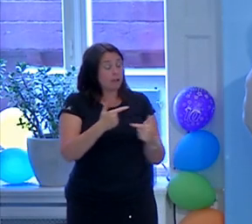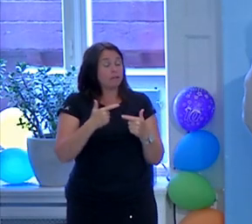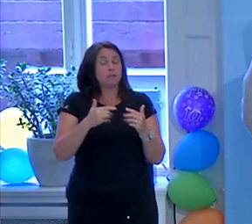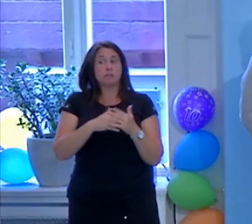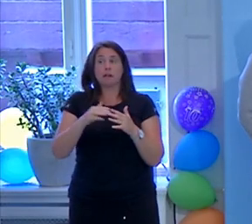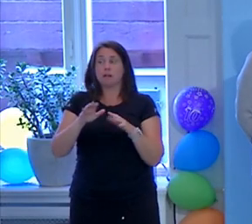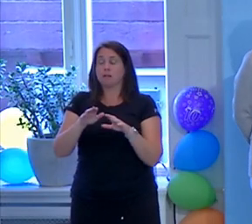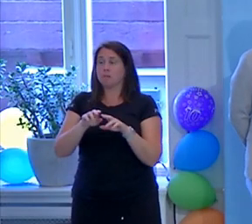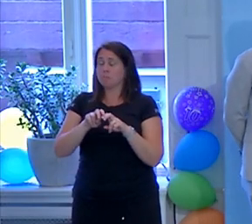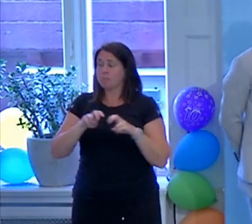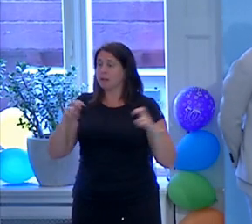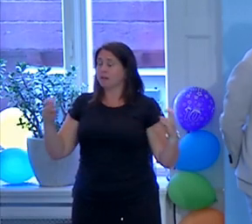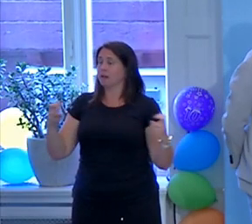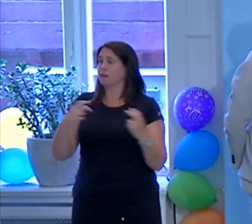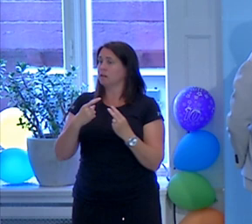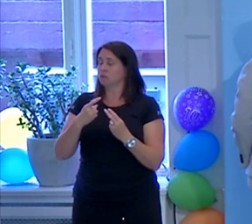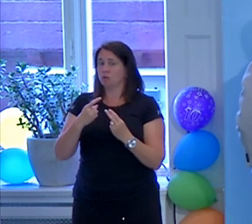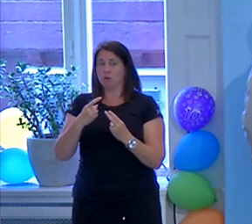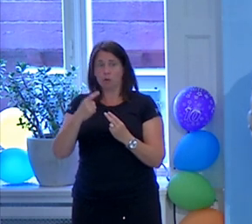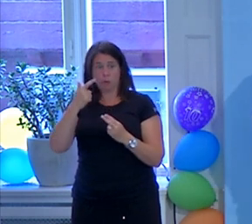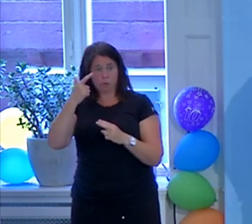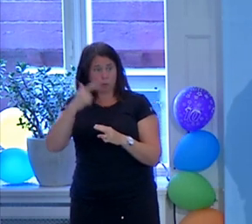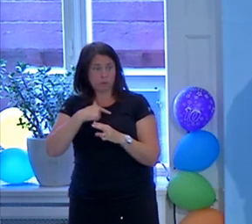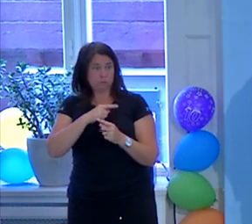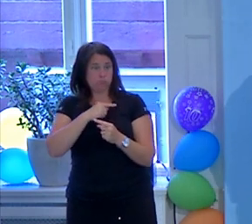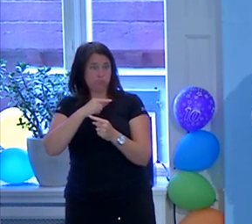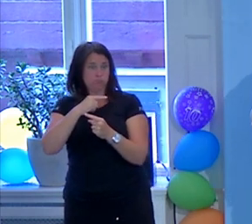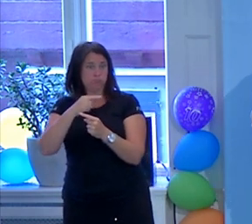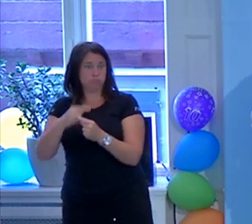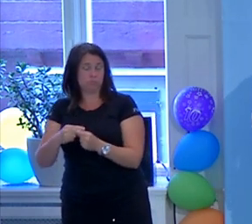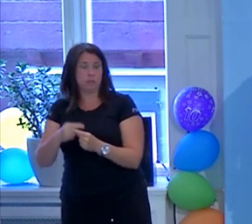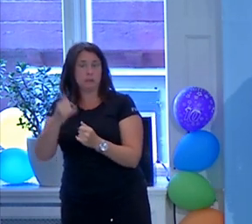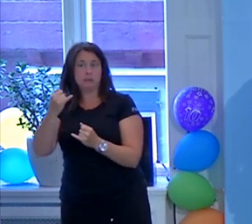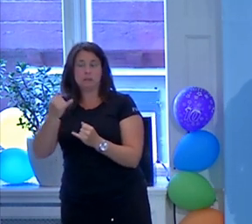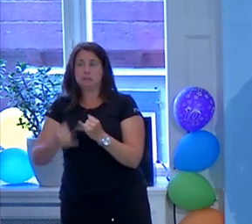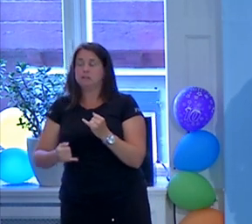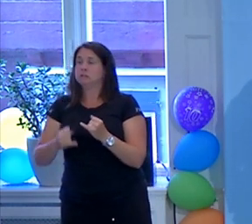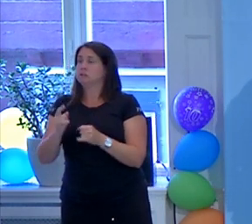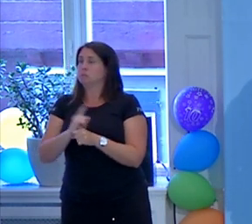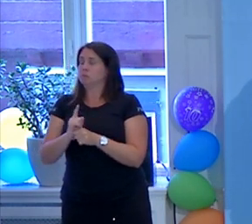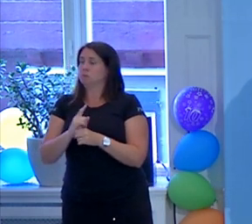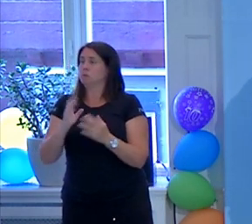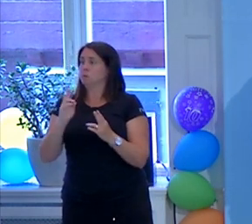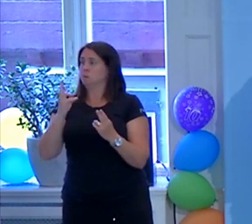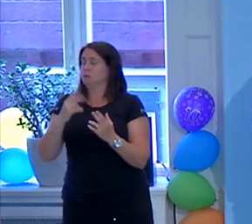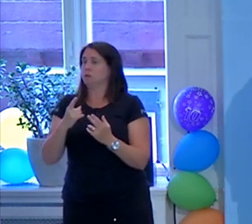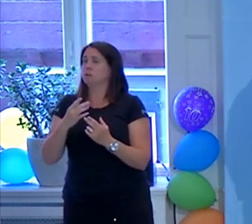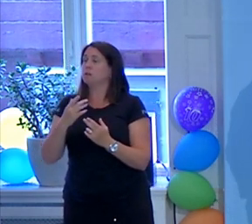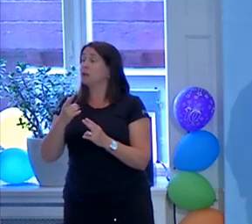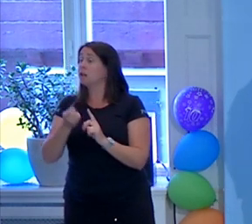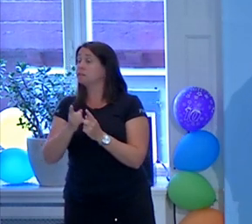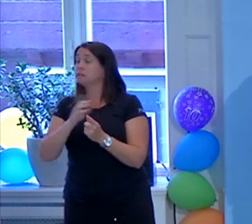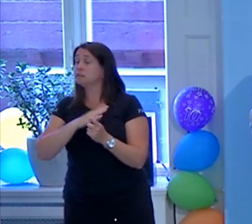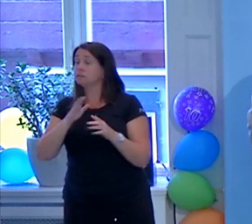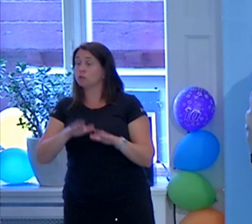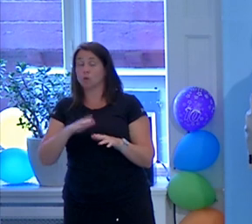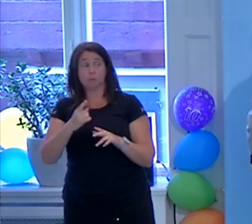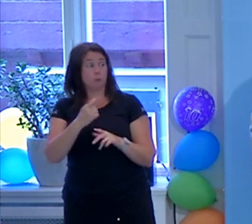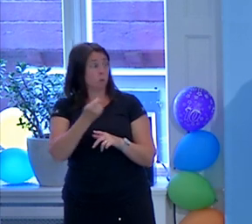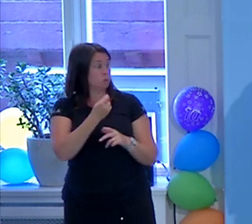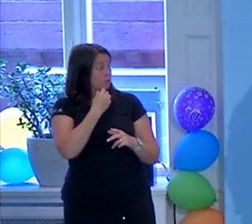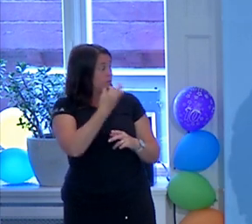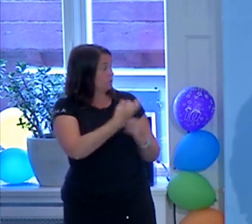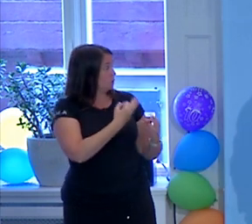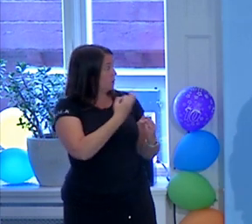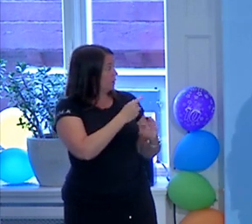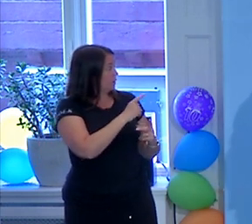panelen. Jag tror inte det var fler händer uppe och vi bör ta slut på tid här fram också det korta seminariet. Ni finns kanske kvar lite grann i rummet om det är någon som vill dyka för